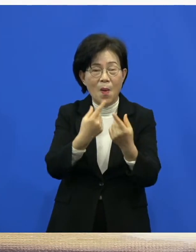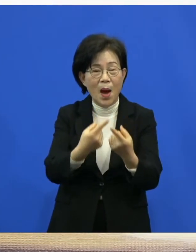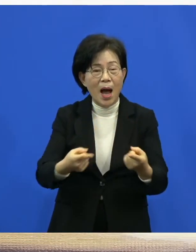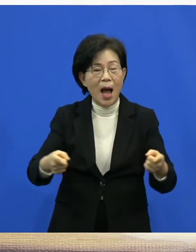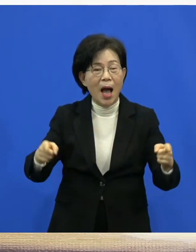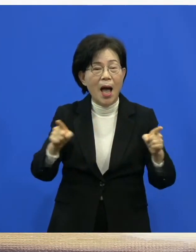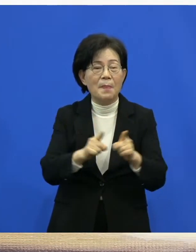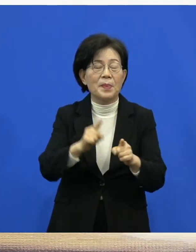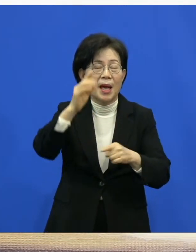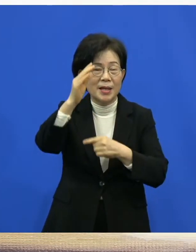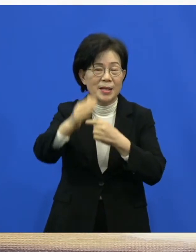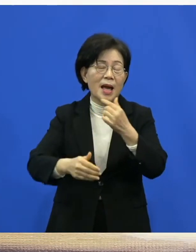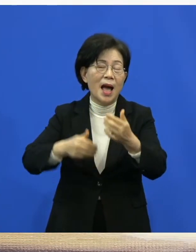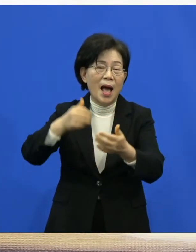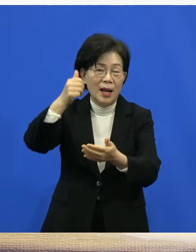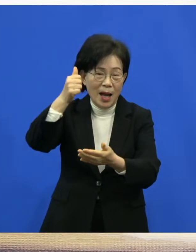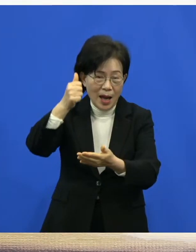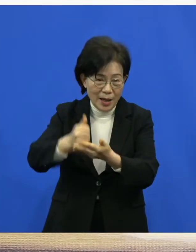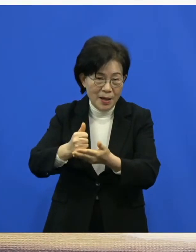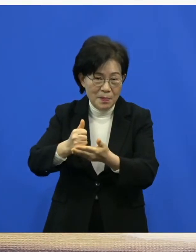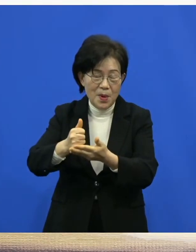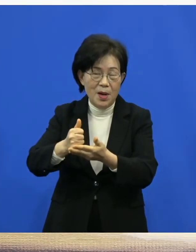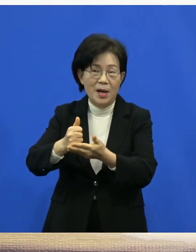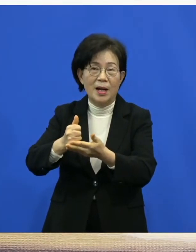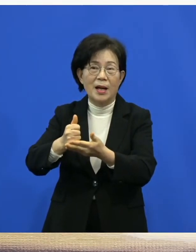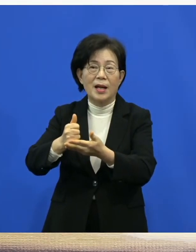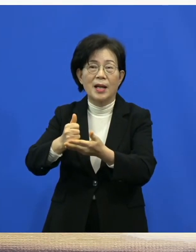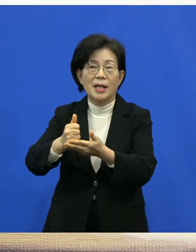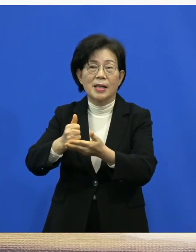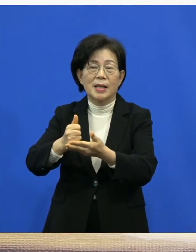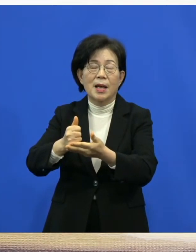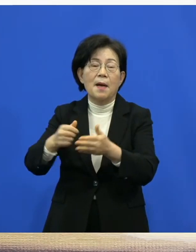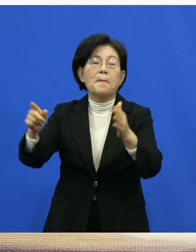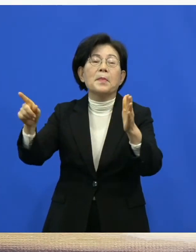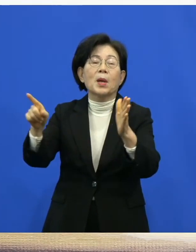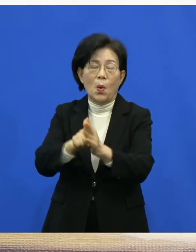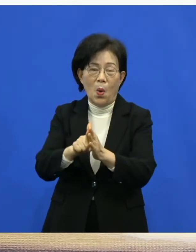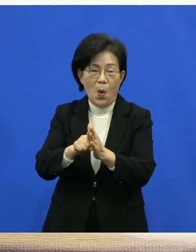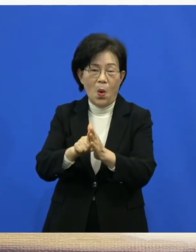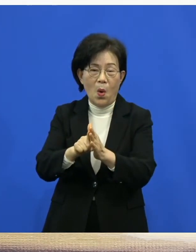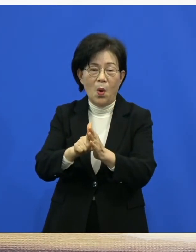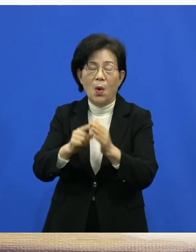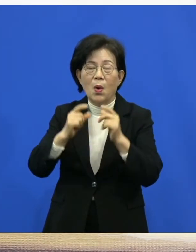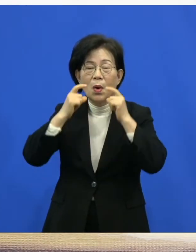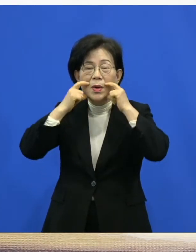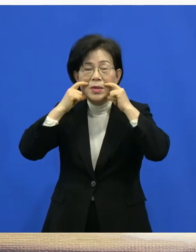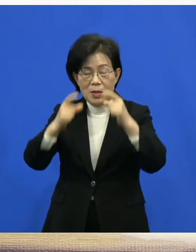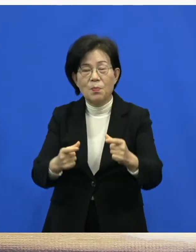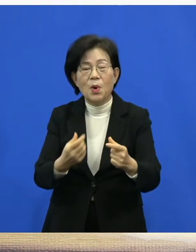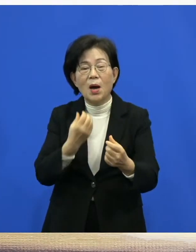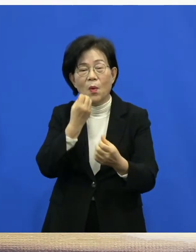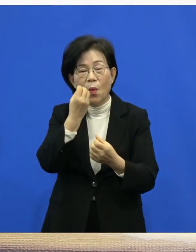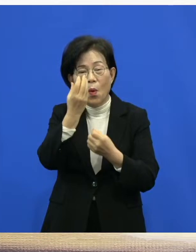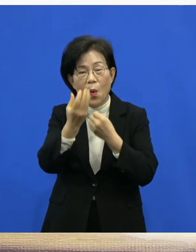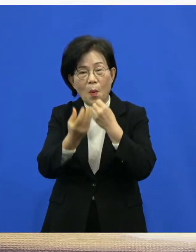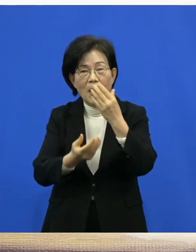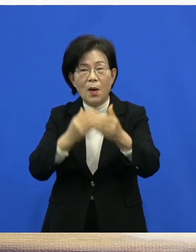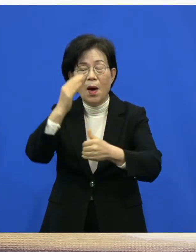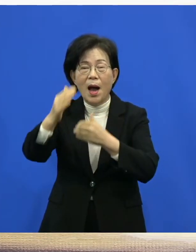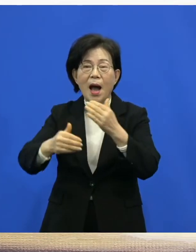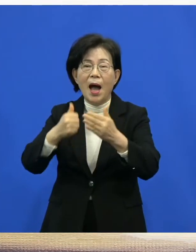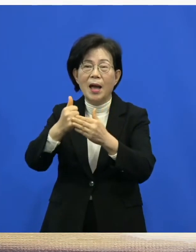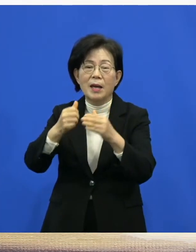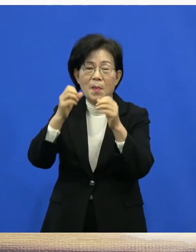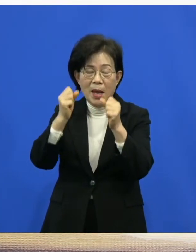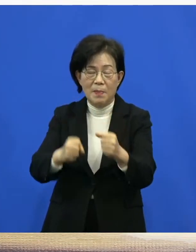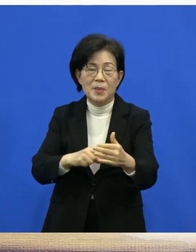하신 하나님, 그 하나님을 믿고 또 선포하고 고백하고 그 하나님의